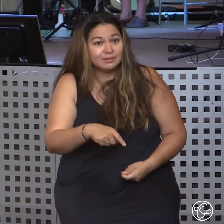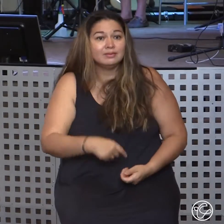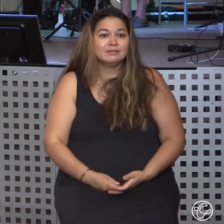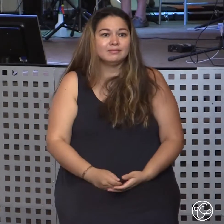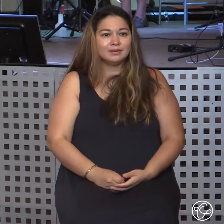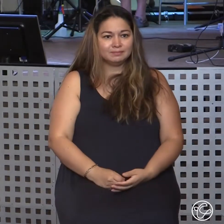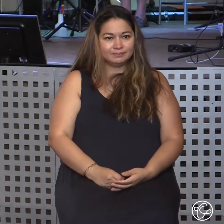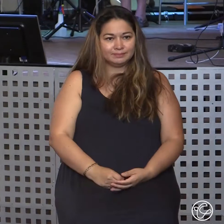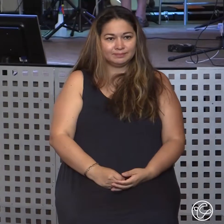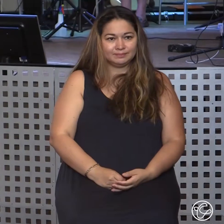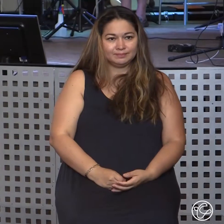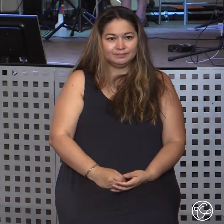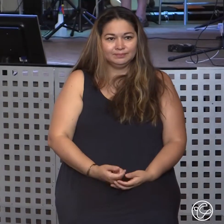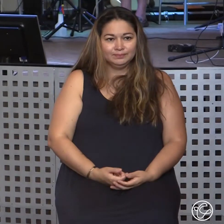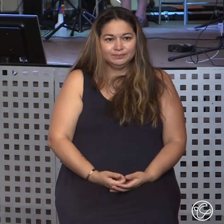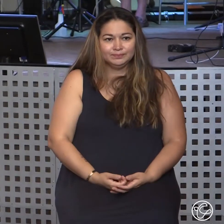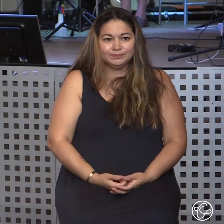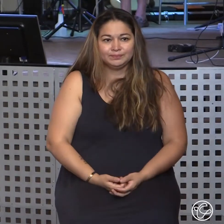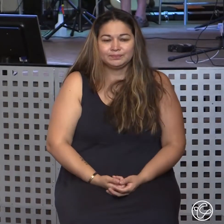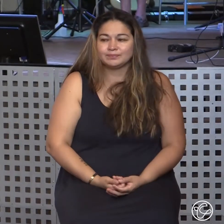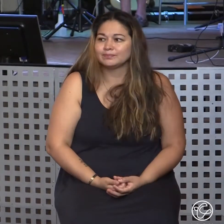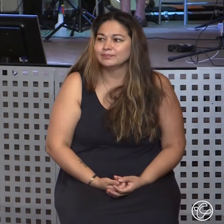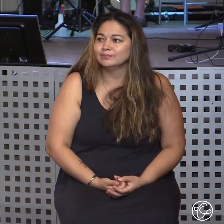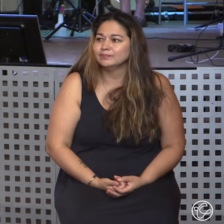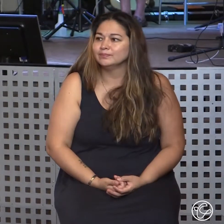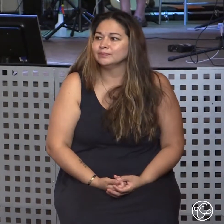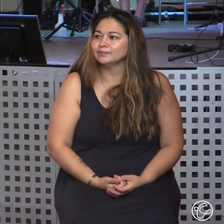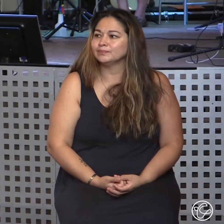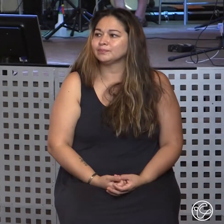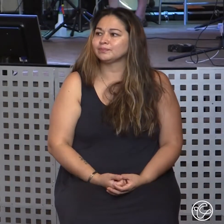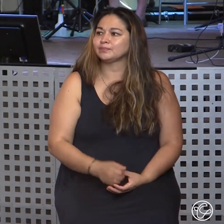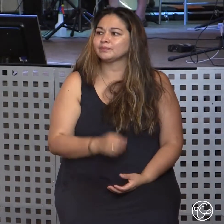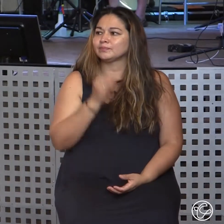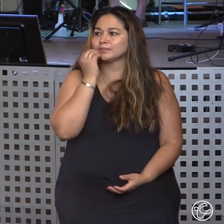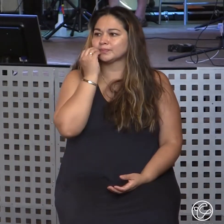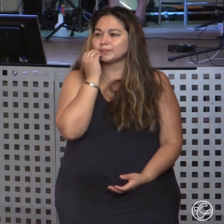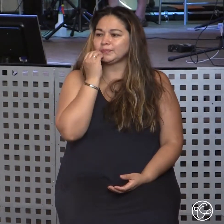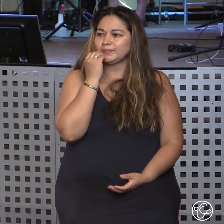Me paro para que lo veas bien. A los que quiere,